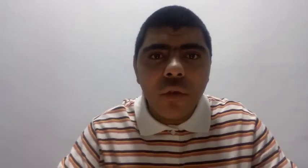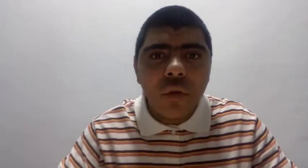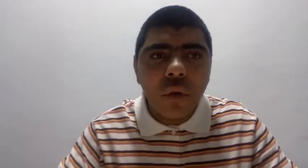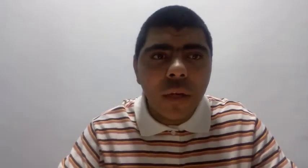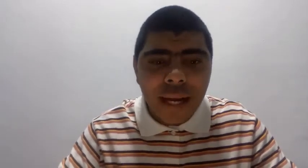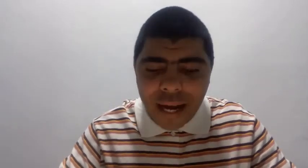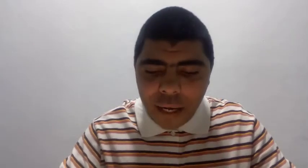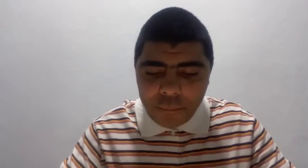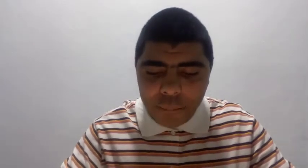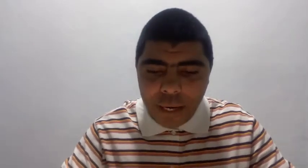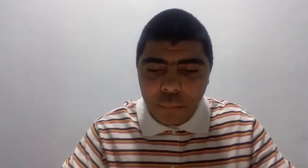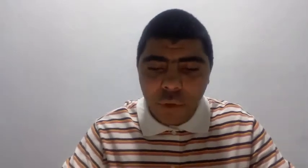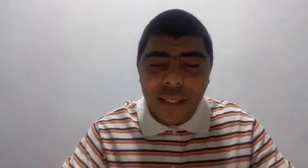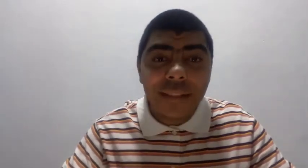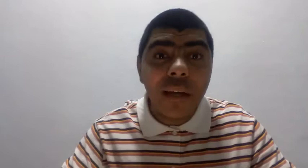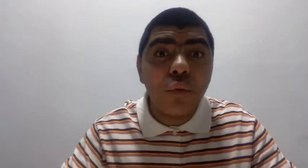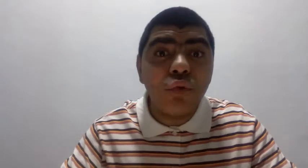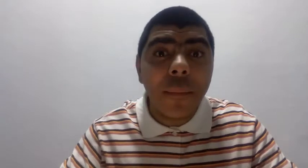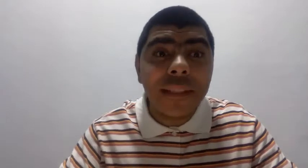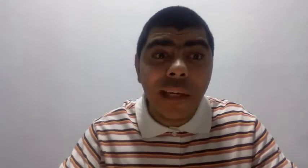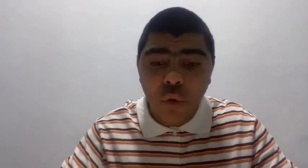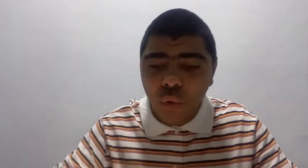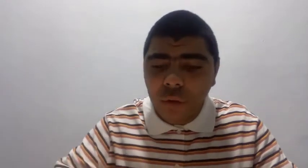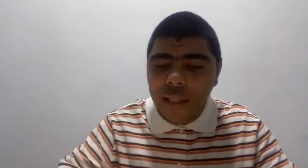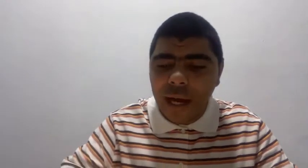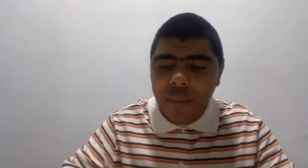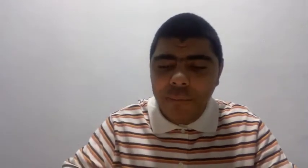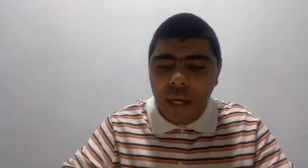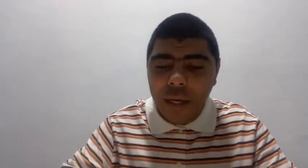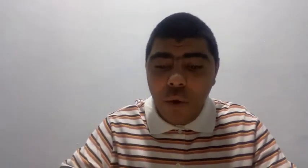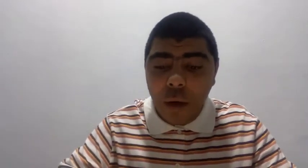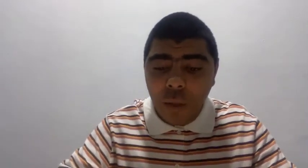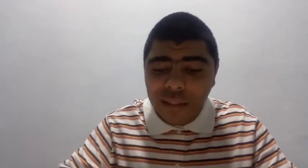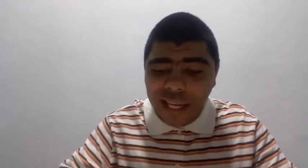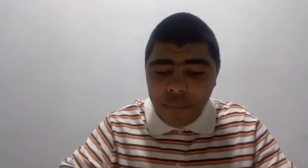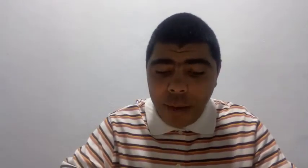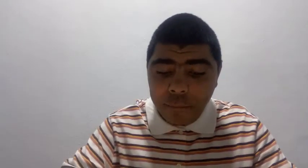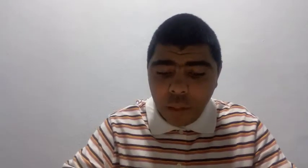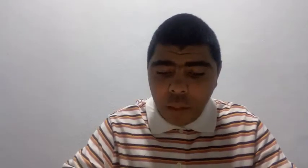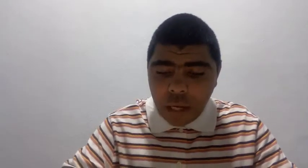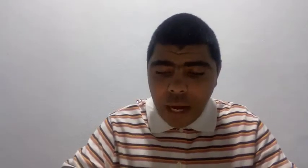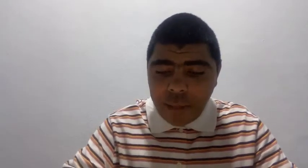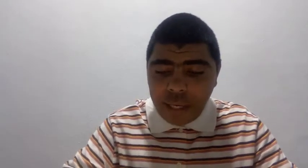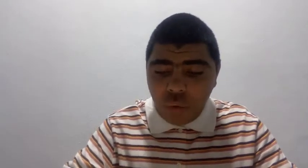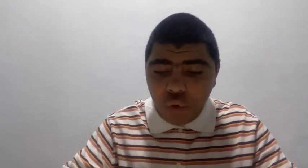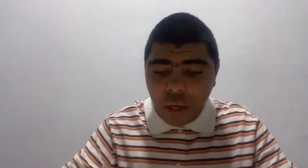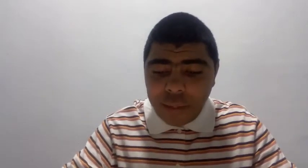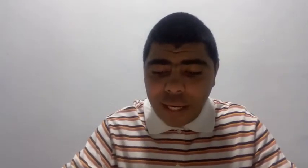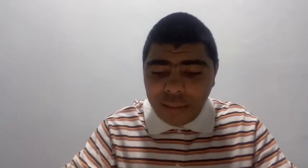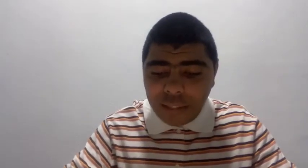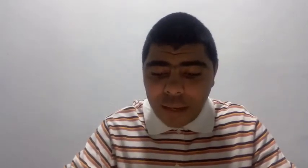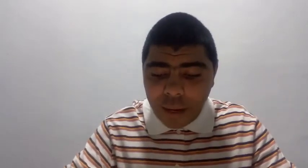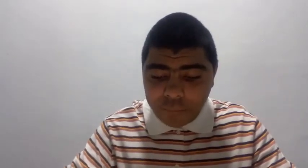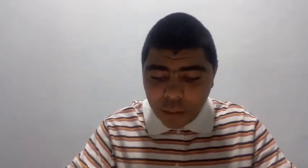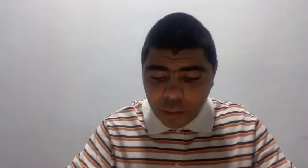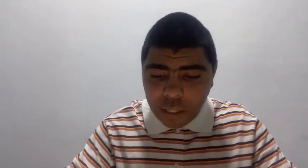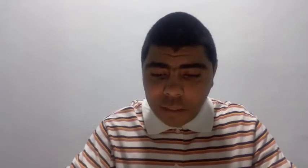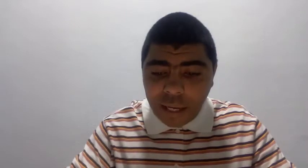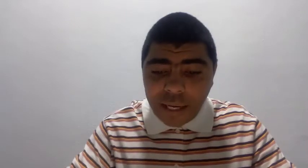nos regala para poder estar juntamente con ustedes. Amén. Estaremos bajo el tema. Amén. Escuche bien el tema.